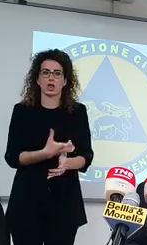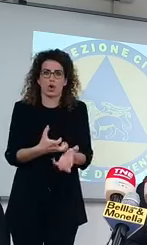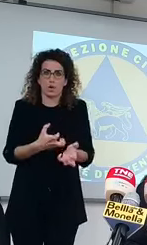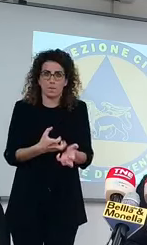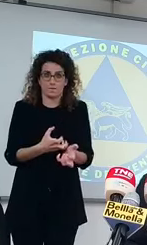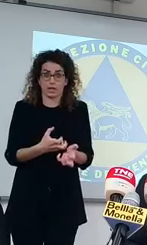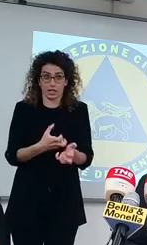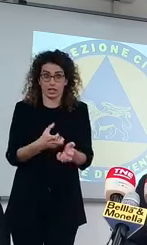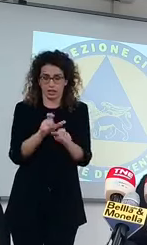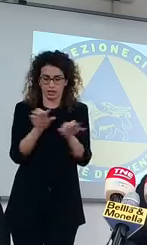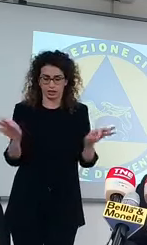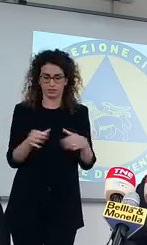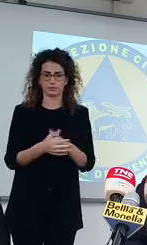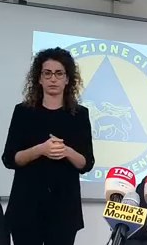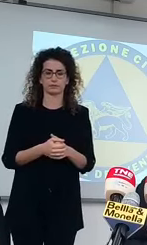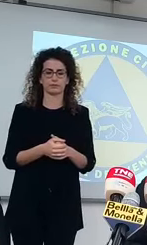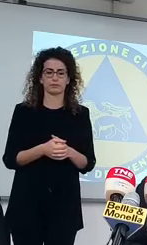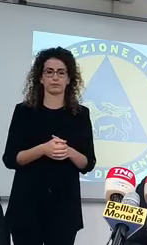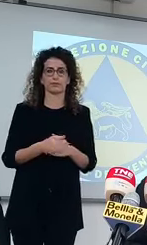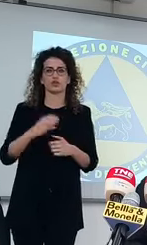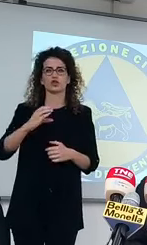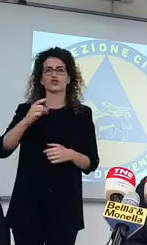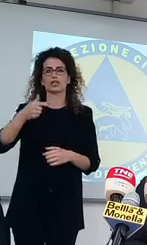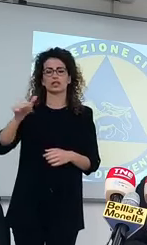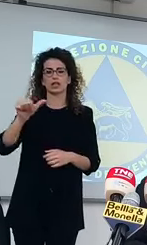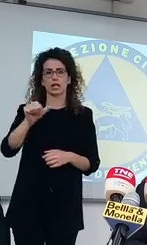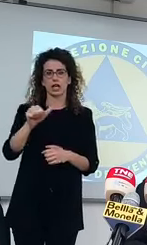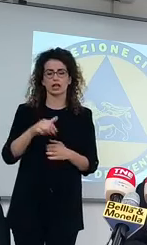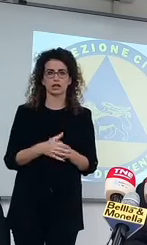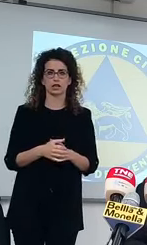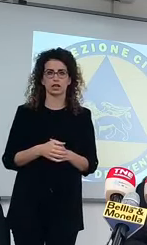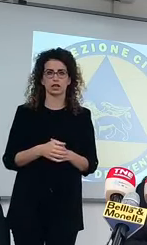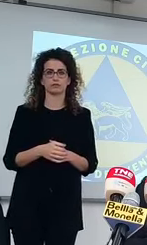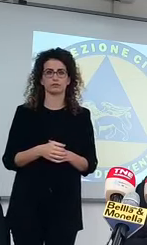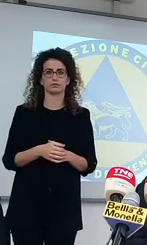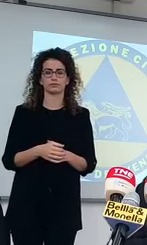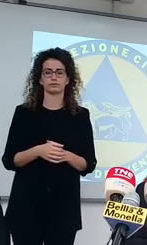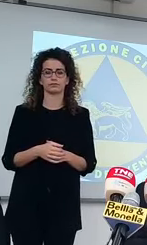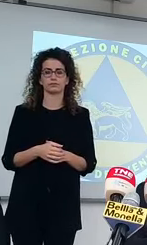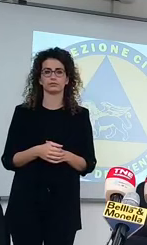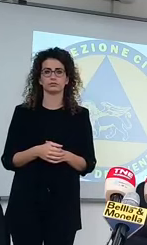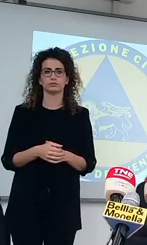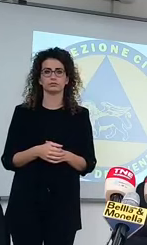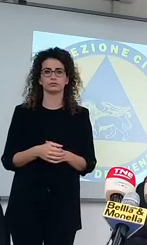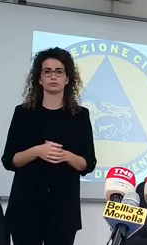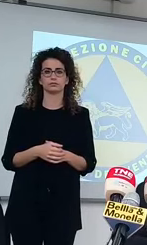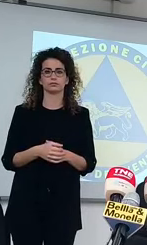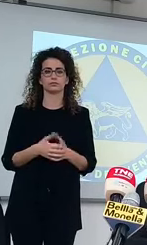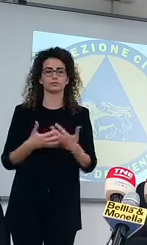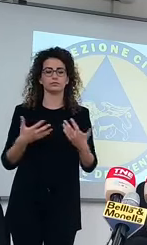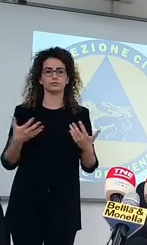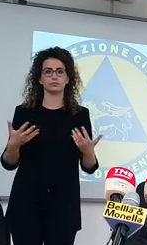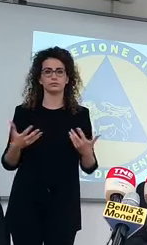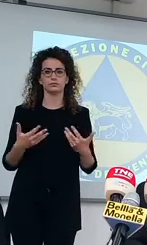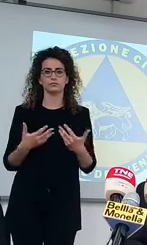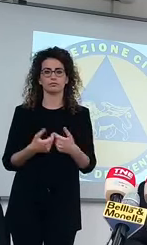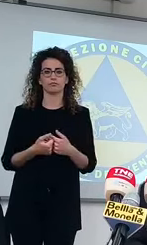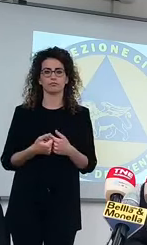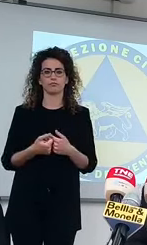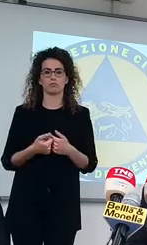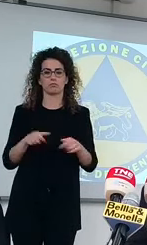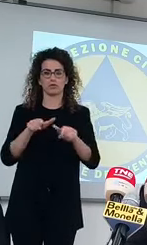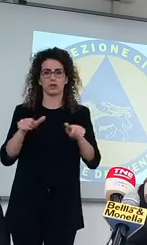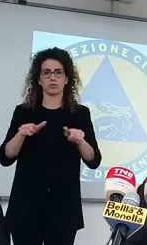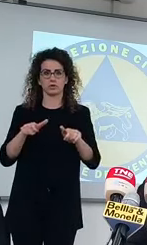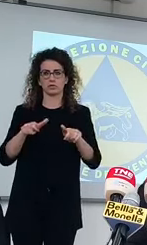eccetera, che il CTS e quindi, diciamo, le autorità